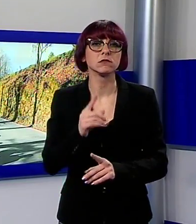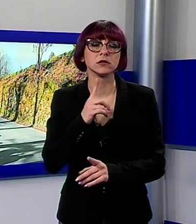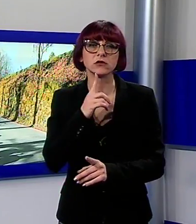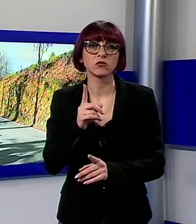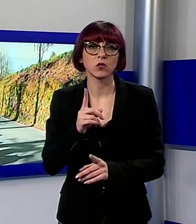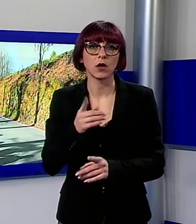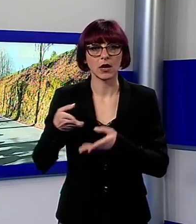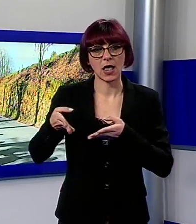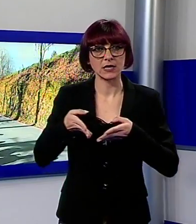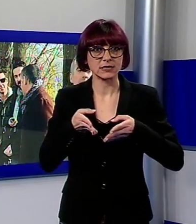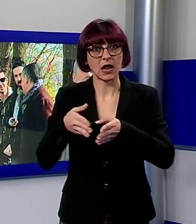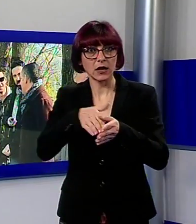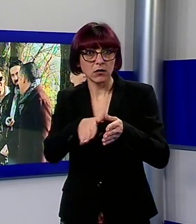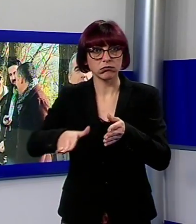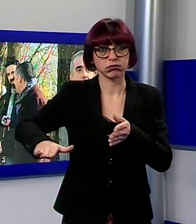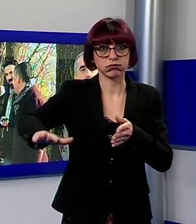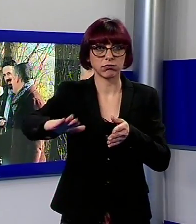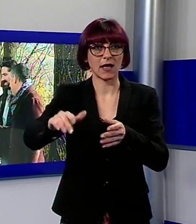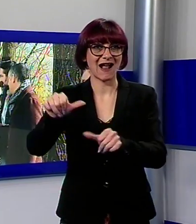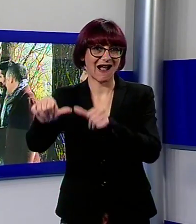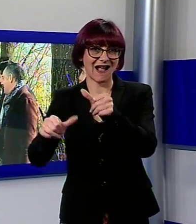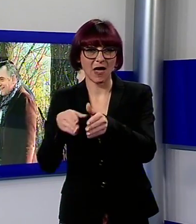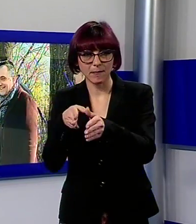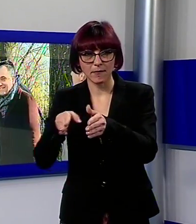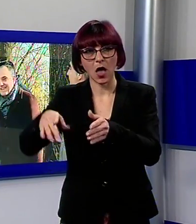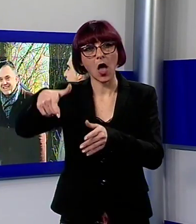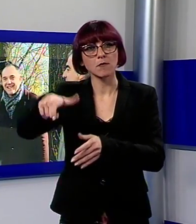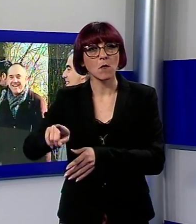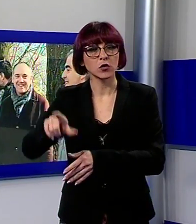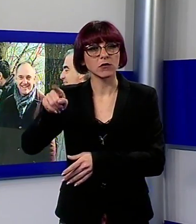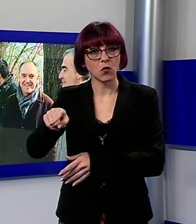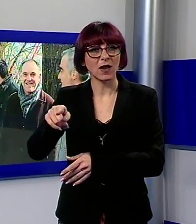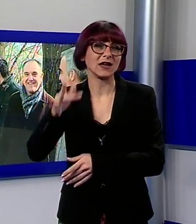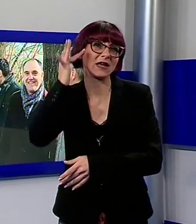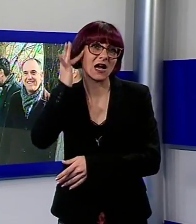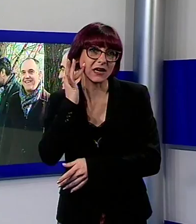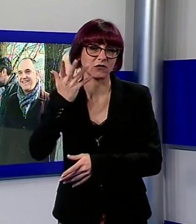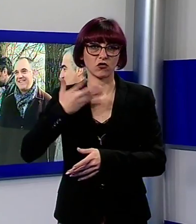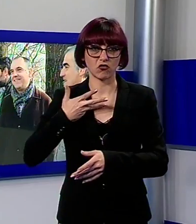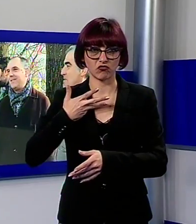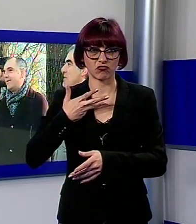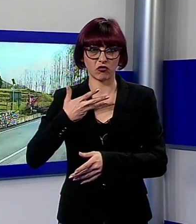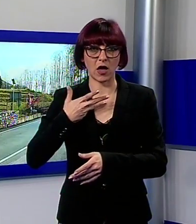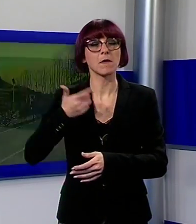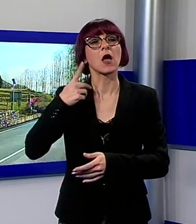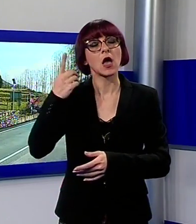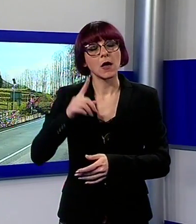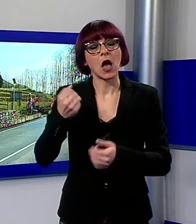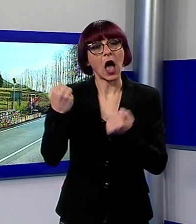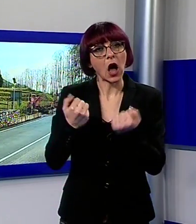la traiettoria della curva di Bollore, ritenuta pericolosa per la sua conformazione non solo dagli automobilisti, ma anche dai pedoni